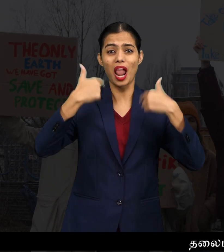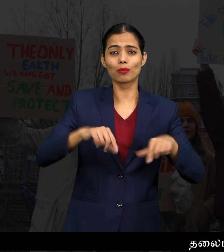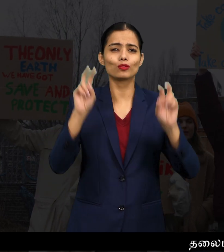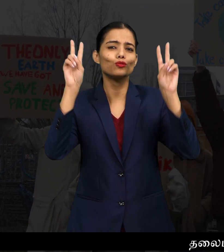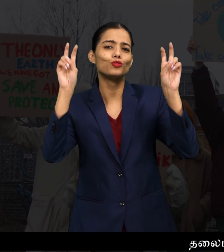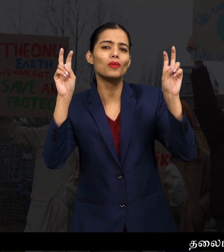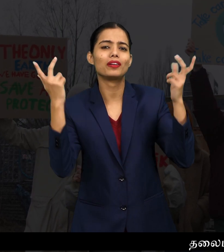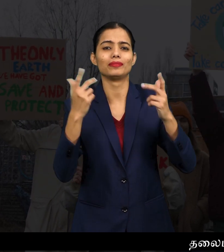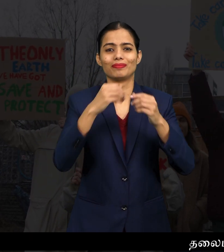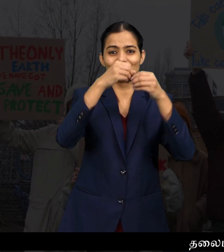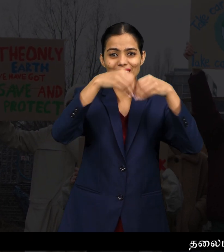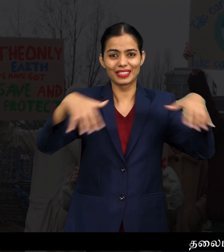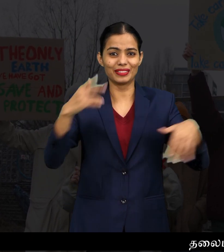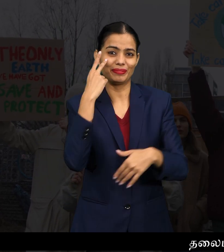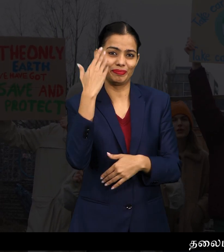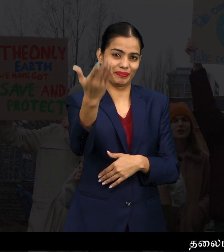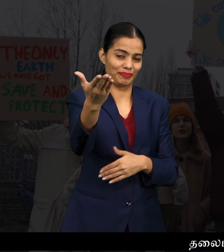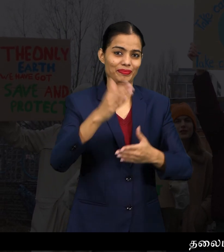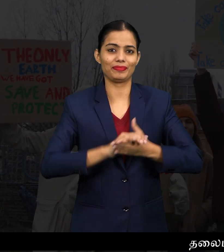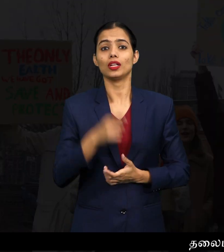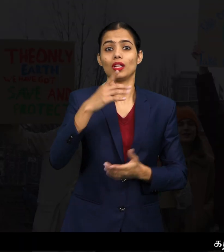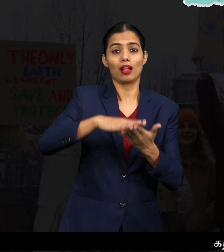தலைப்பை பார்ப்போம்.